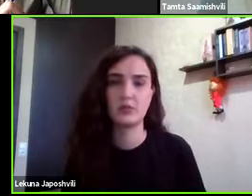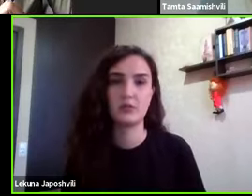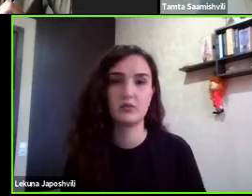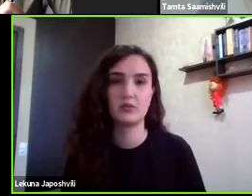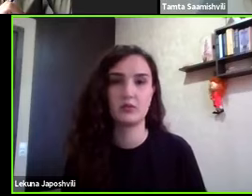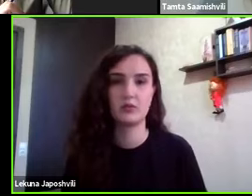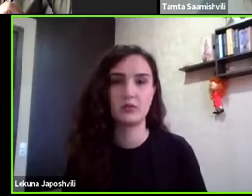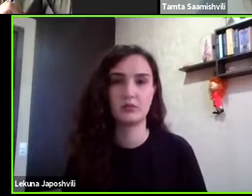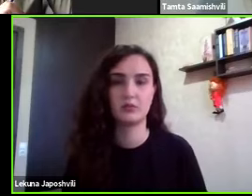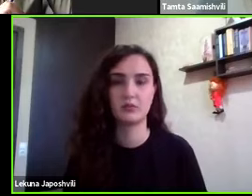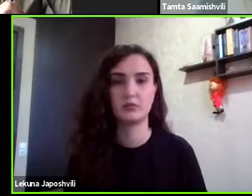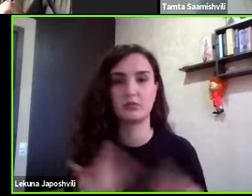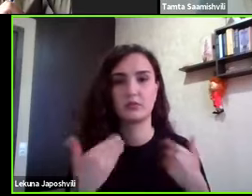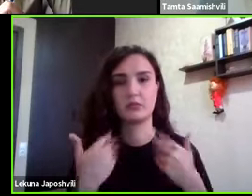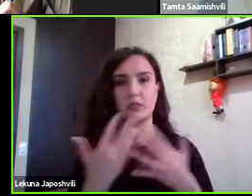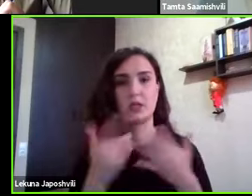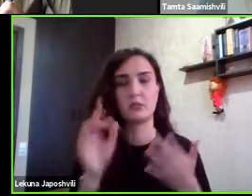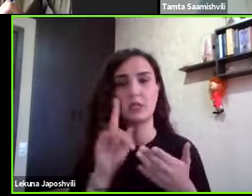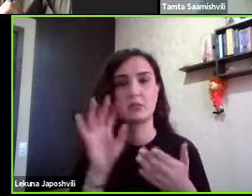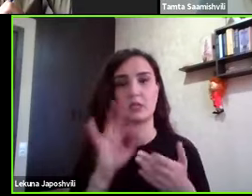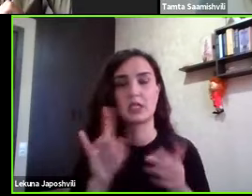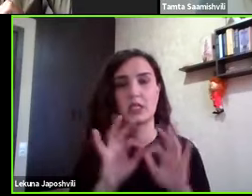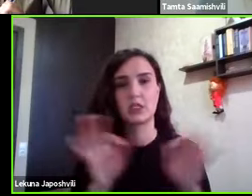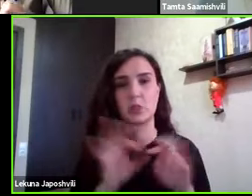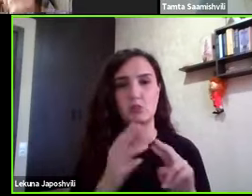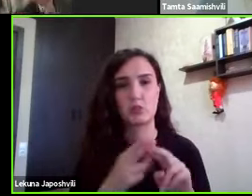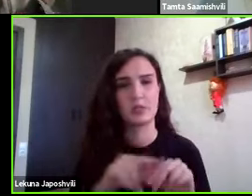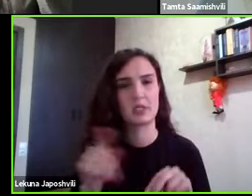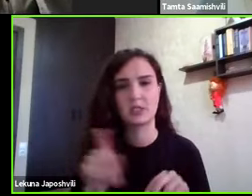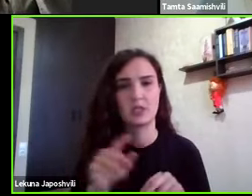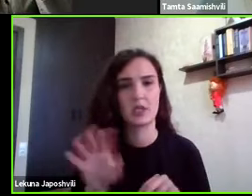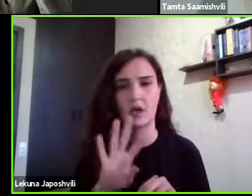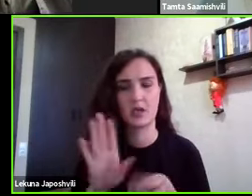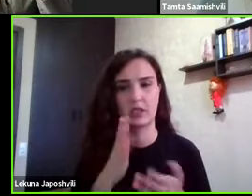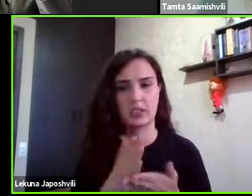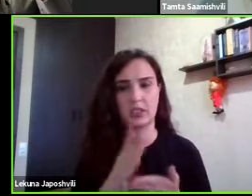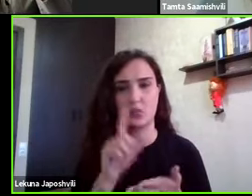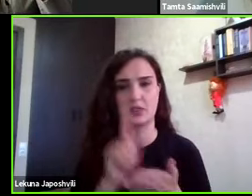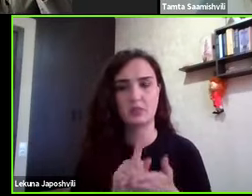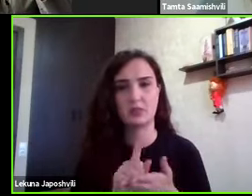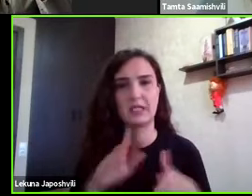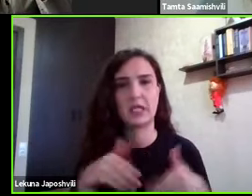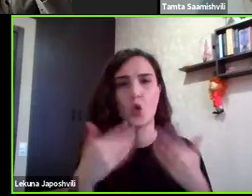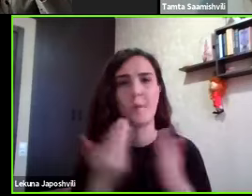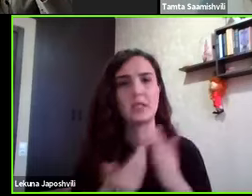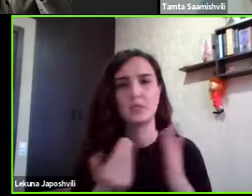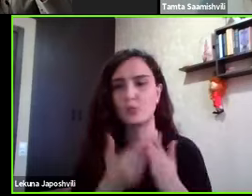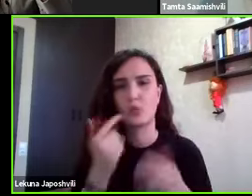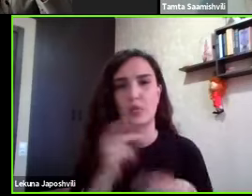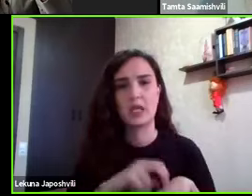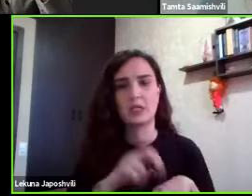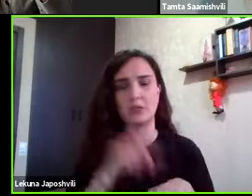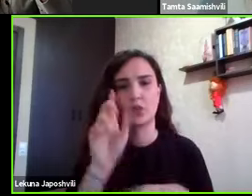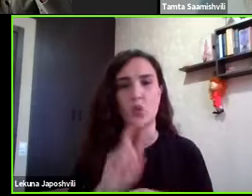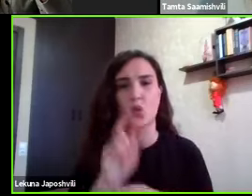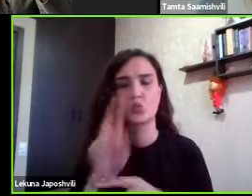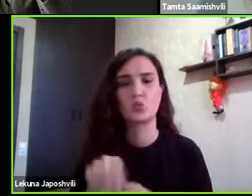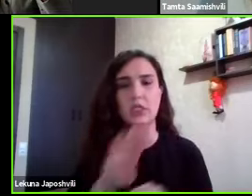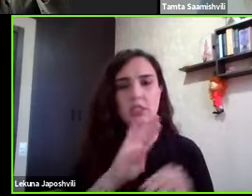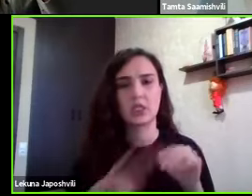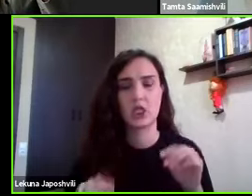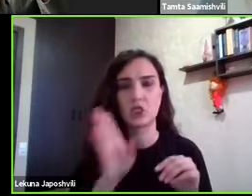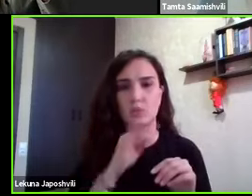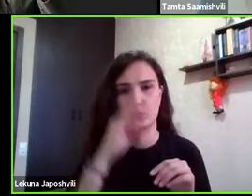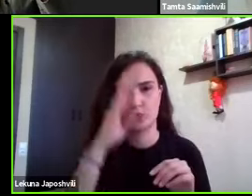ვიტამინებზე რაც ისაუბრეთ, ესე იგი არ ღირს ვიტამინების, არ არის რეკომენდებული რომ ექიმთან კონსულტაციის გარეშე